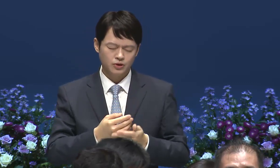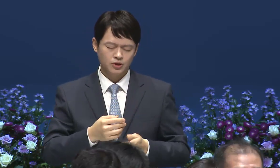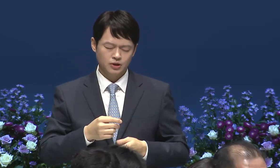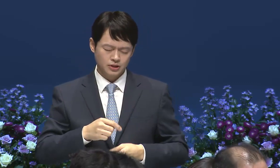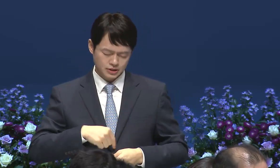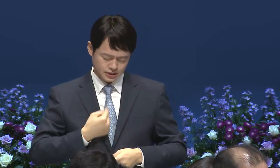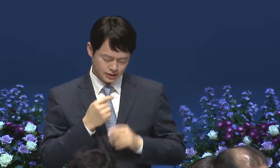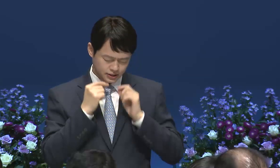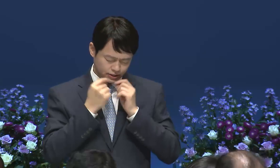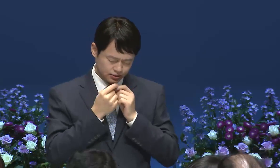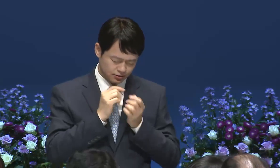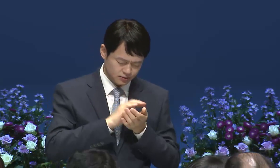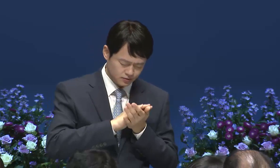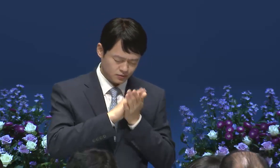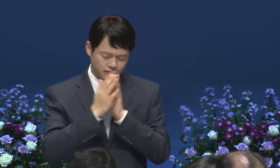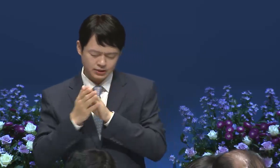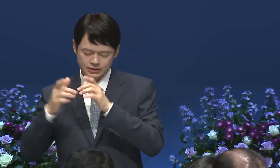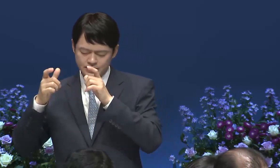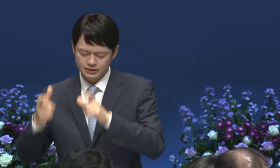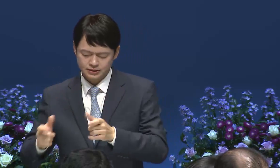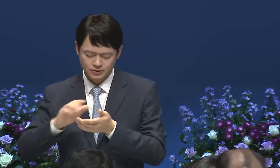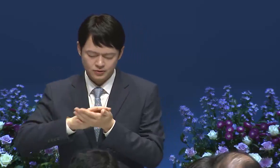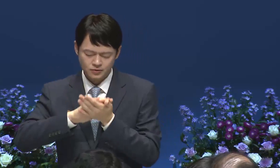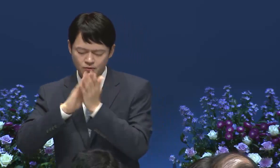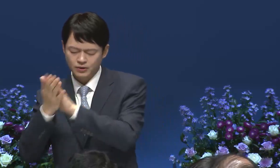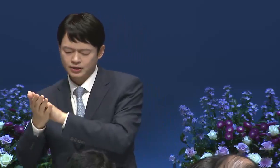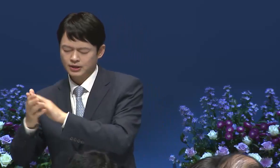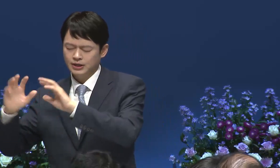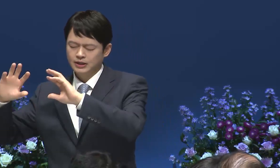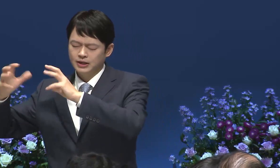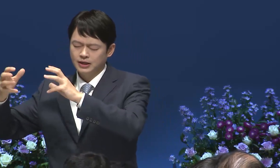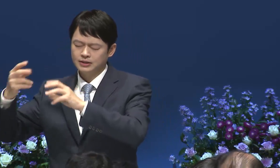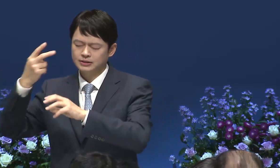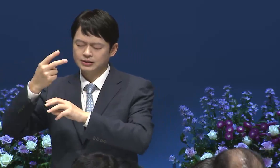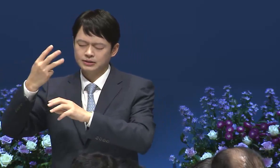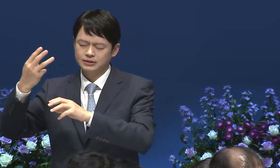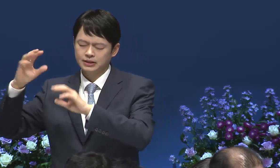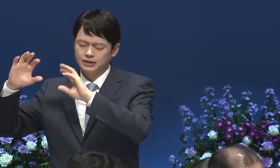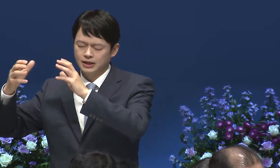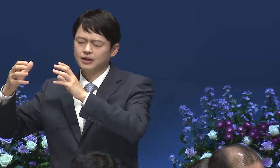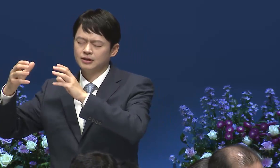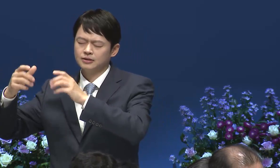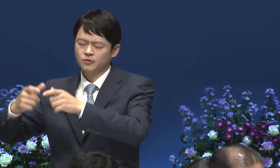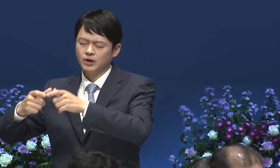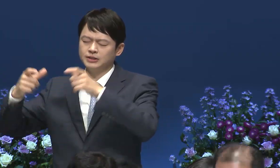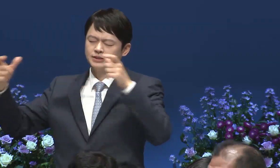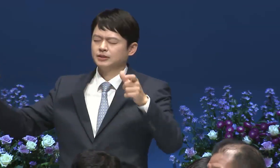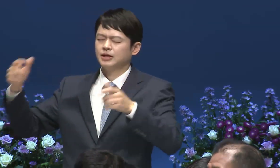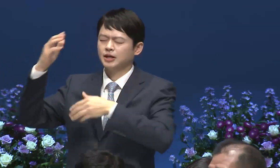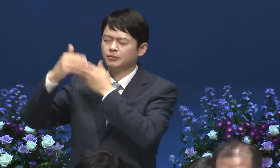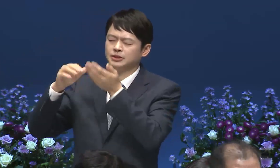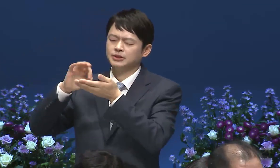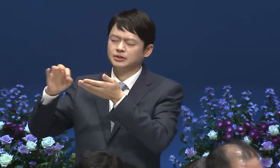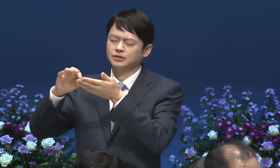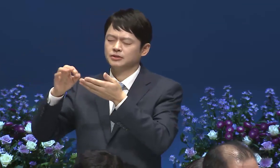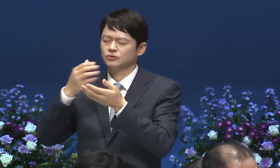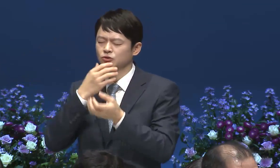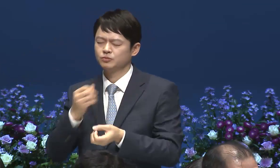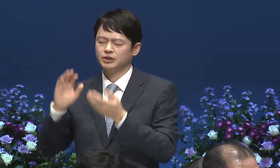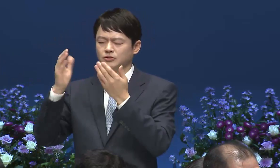오력을 채워주시옵소서. 나의 개인 힘으로 하는 것이 아니라 하나님이 주신 능력으로 237 농인 복음화가